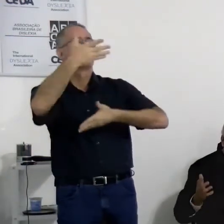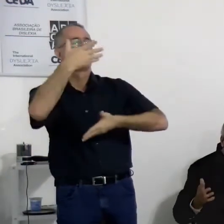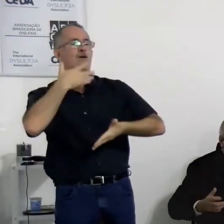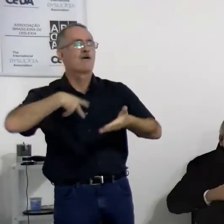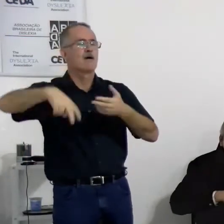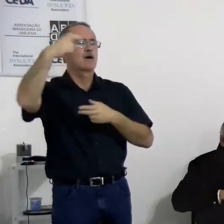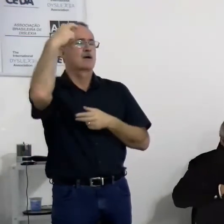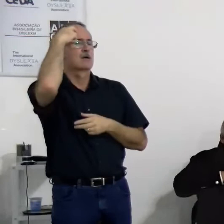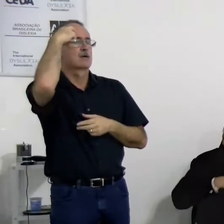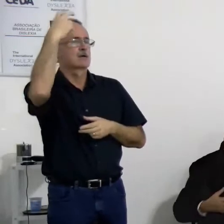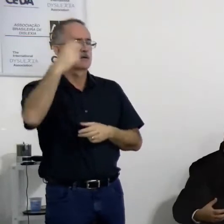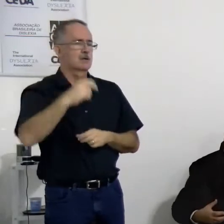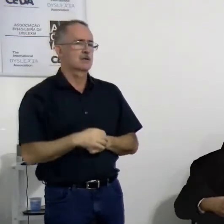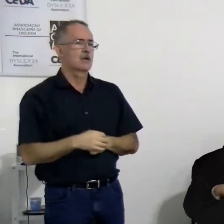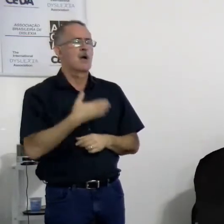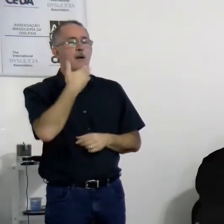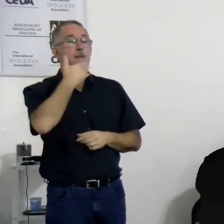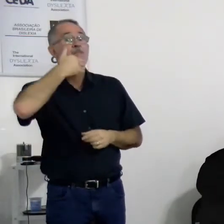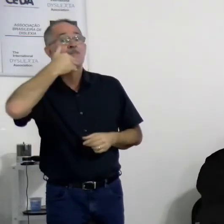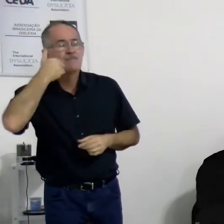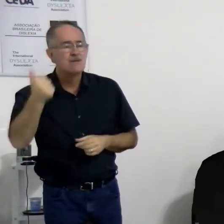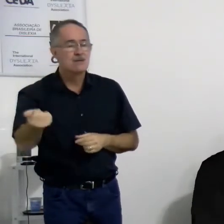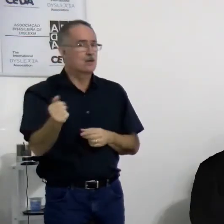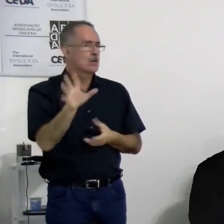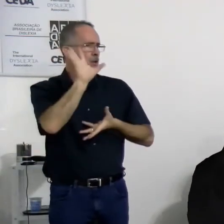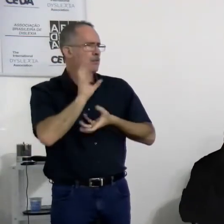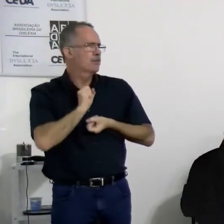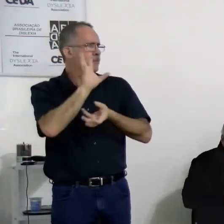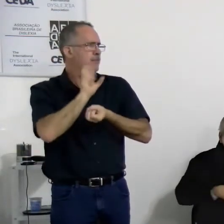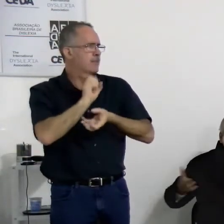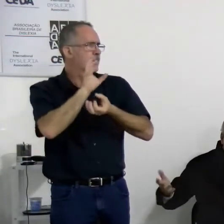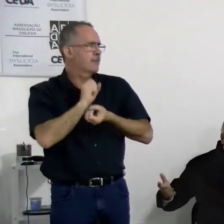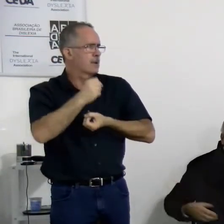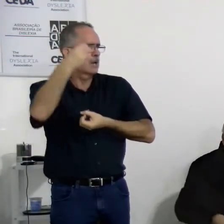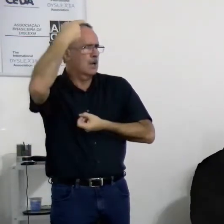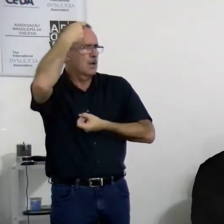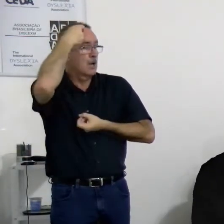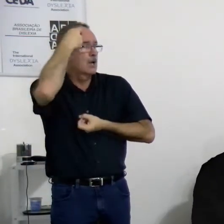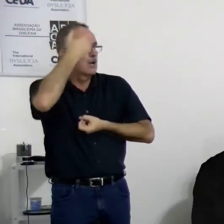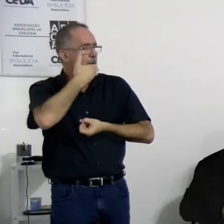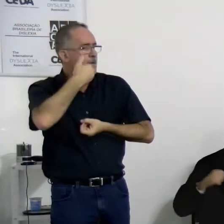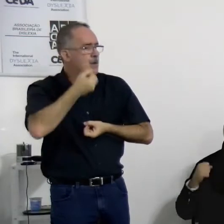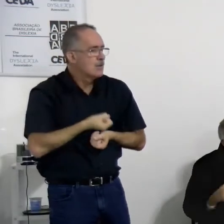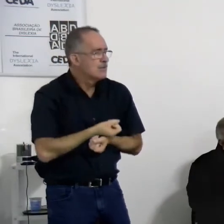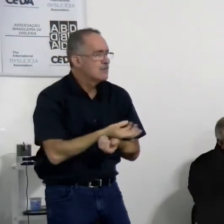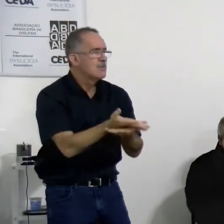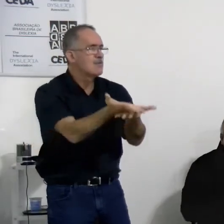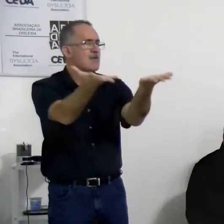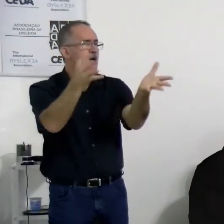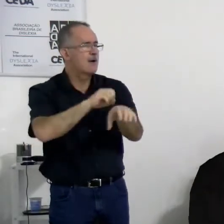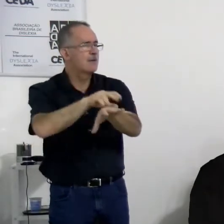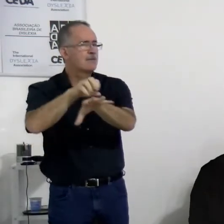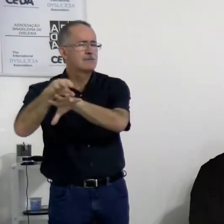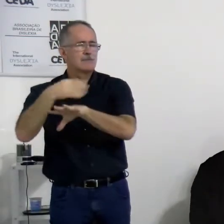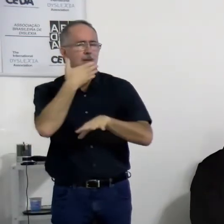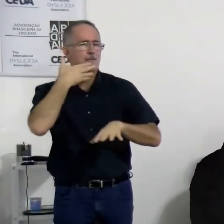Então, exatamente. Ou seja, muito melhor do que ficar guardando tudo para si, é distribuir as bolinhas de gude, porque a gente se diverte muito mais.